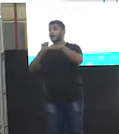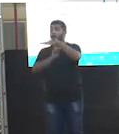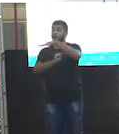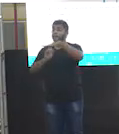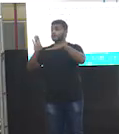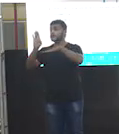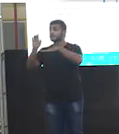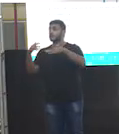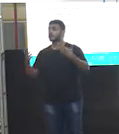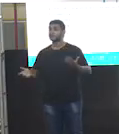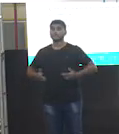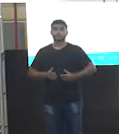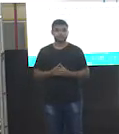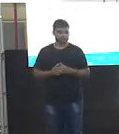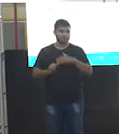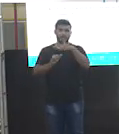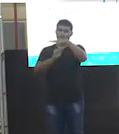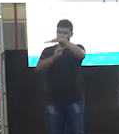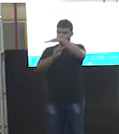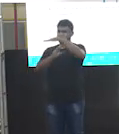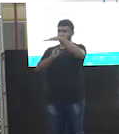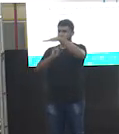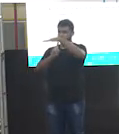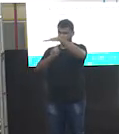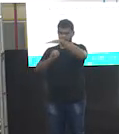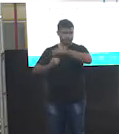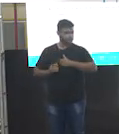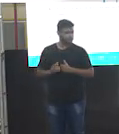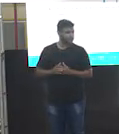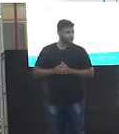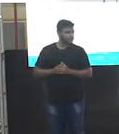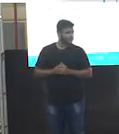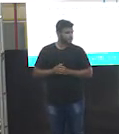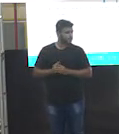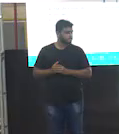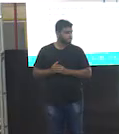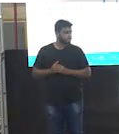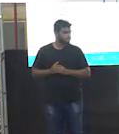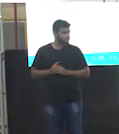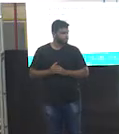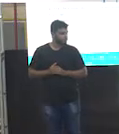quê? É ácido. Vamos para o próximo ponto.